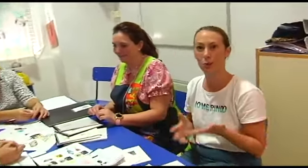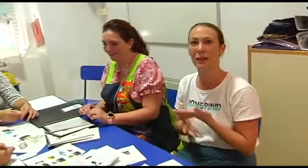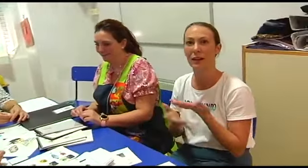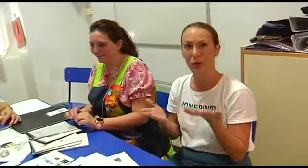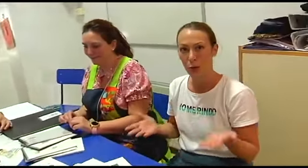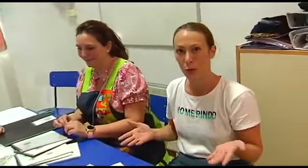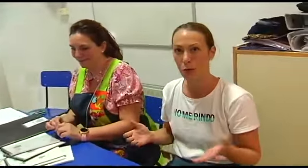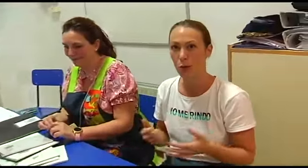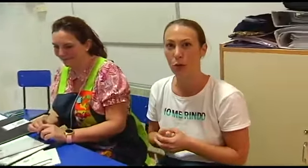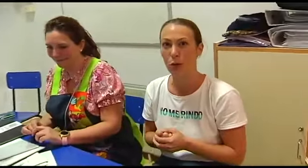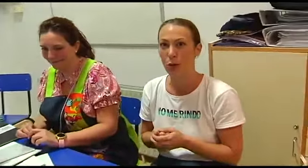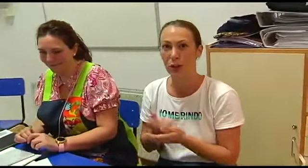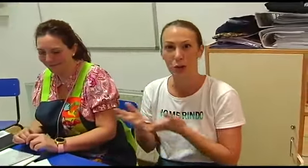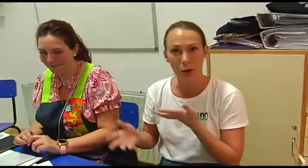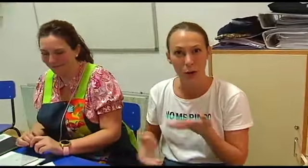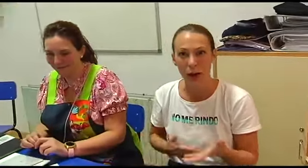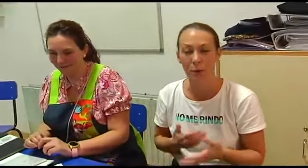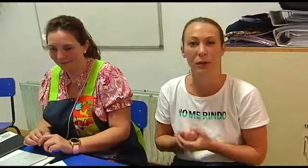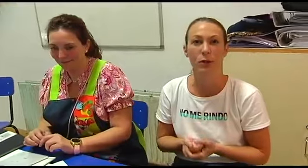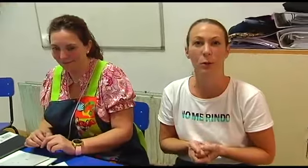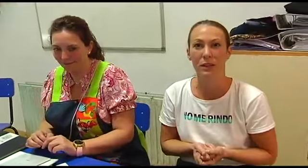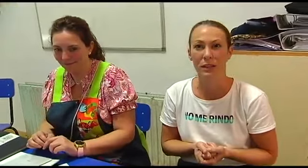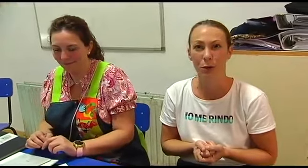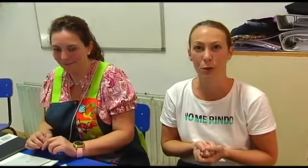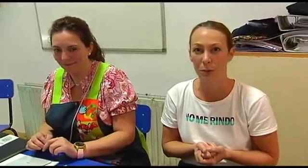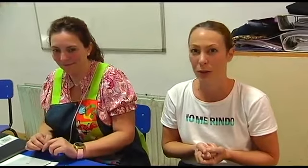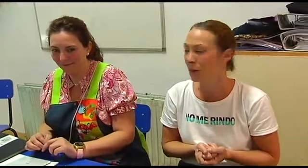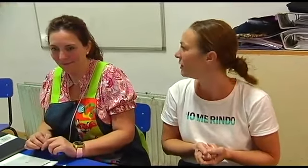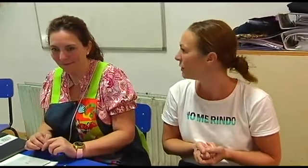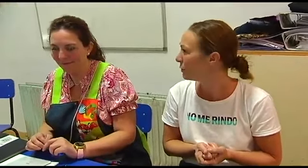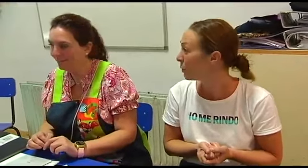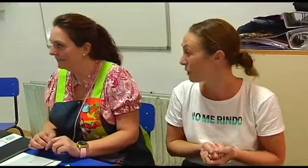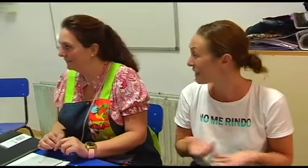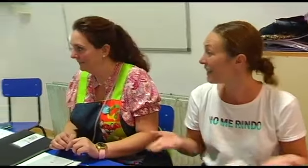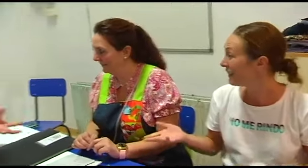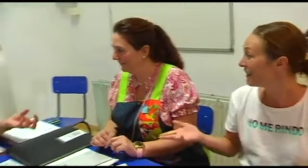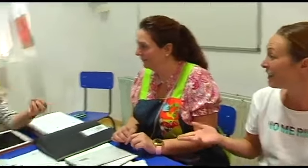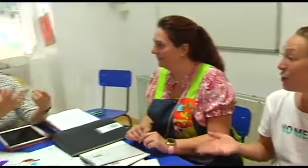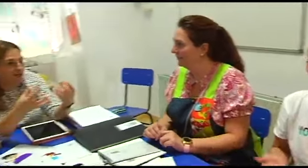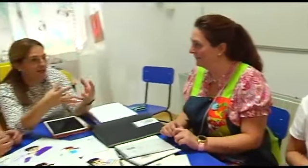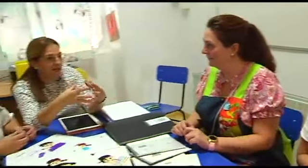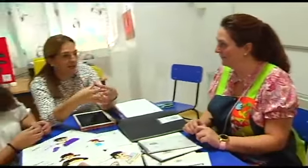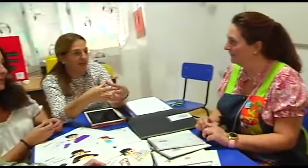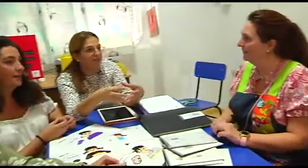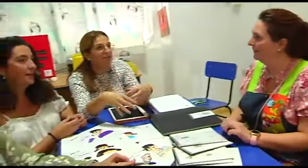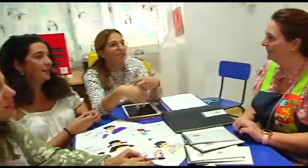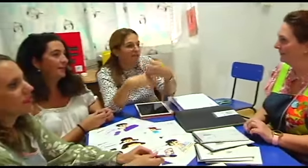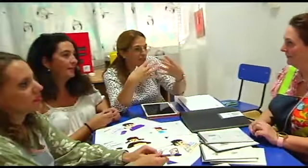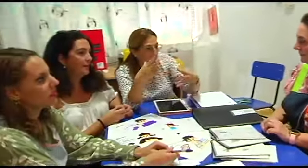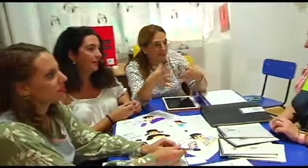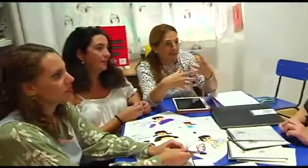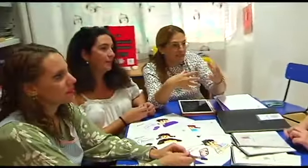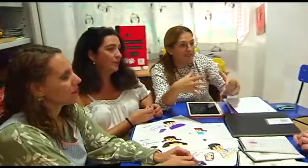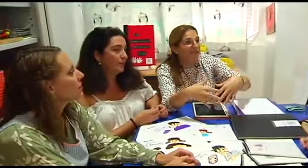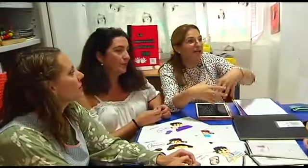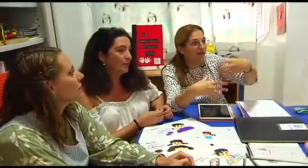nota cuando los niños han aprendido lengua de signos conmigo. Por ejemplo, Fede, Sofía, tienen una manera de asignar,